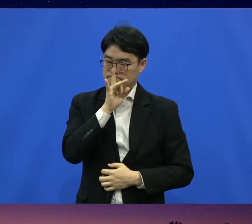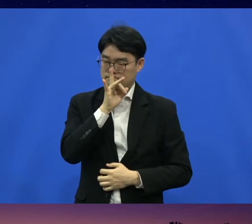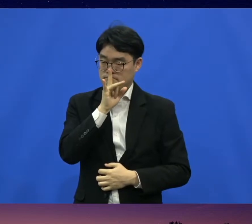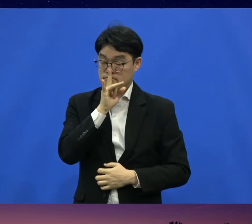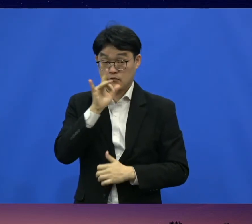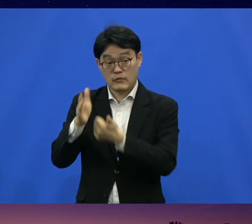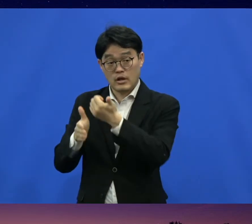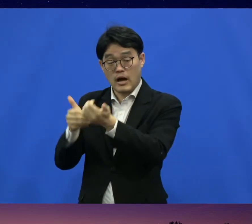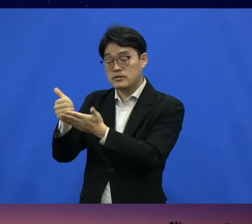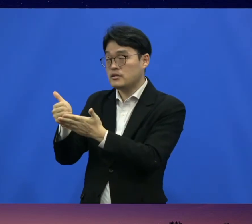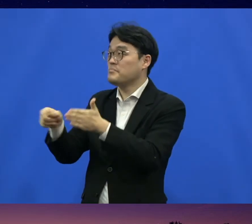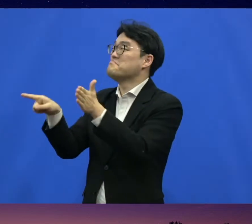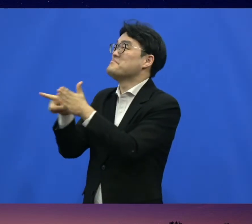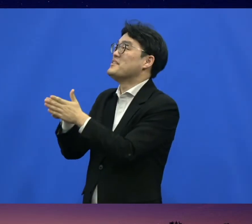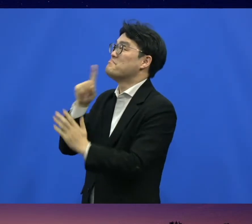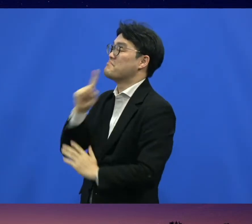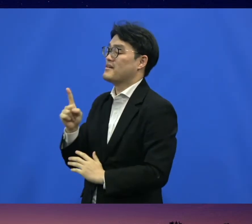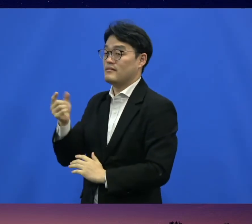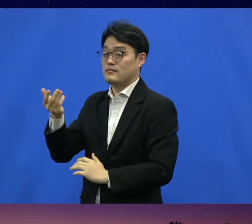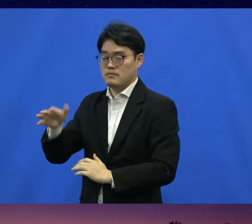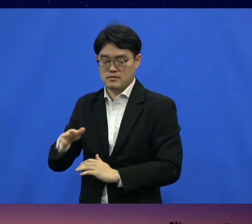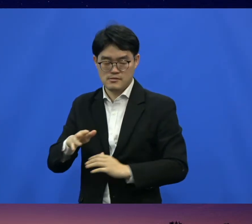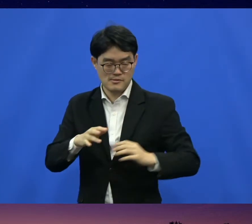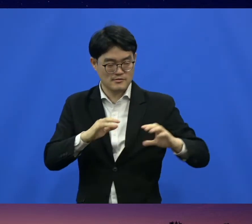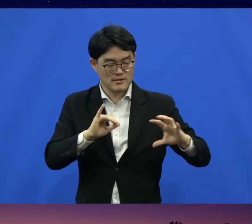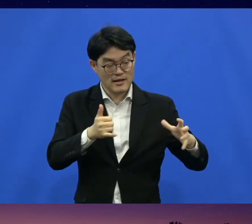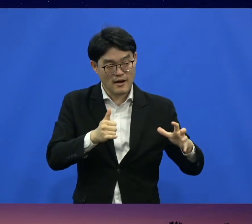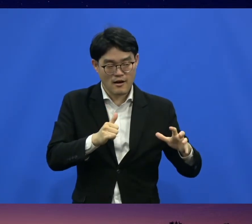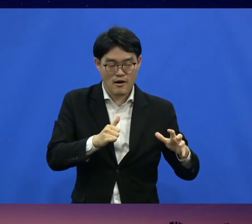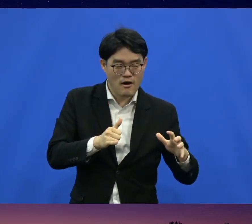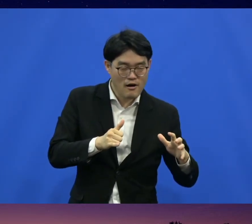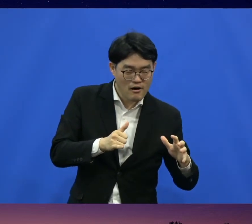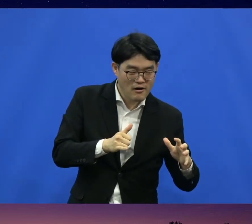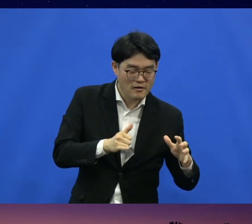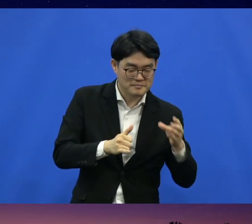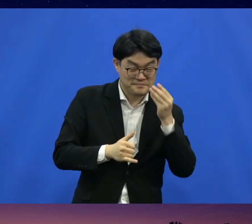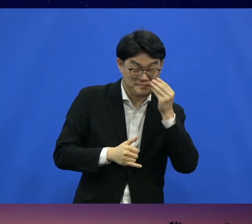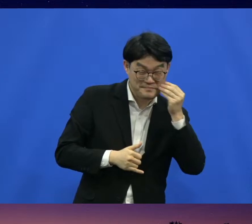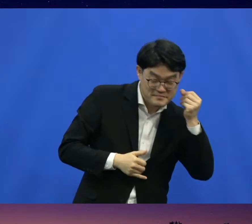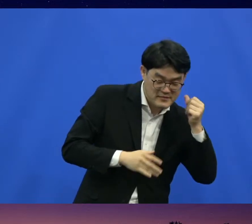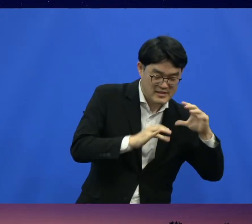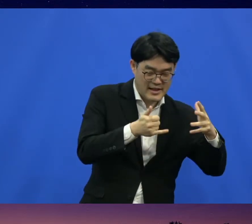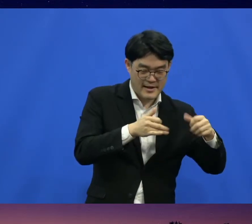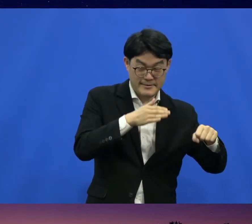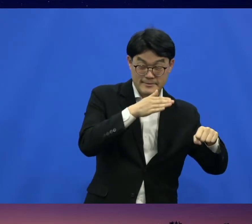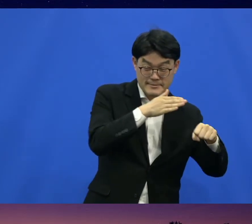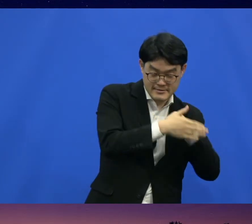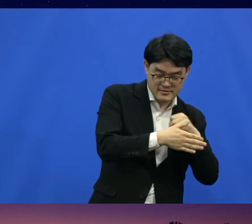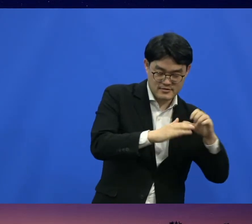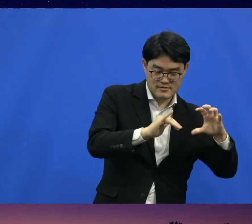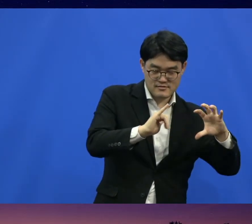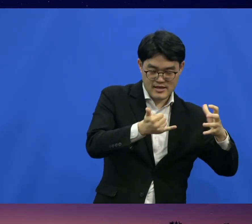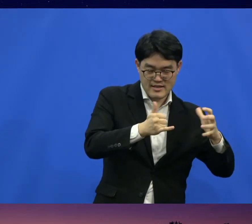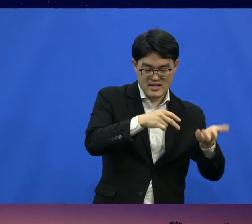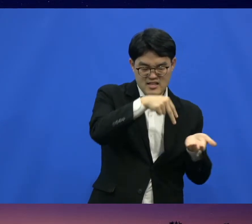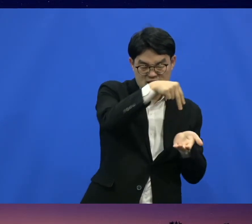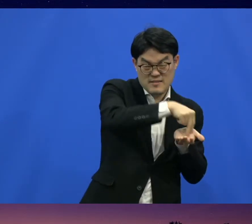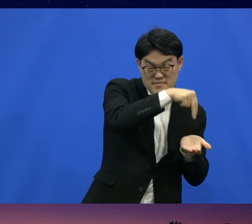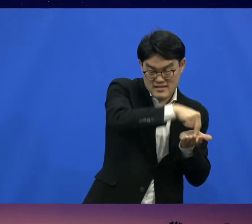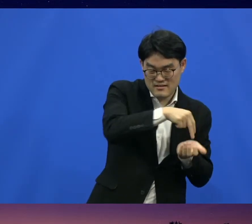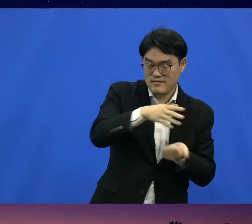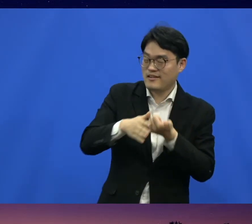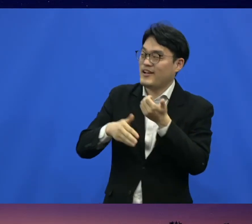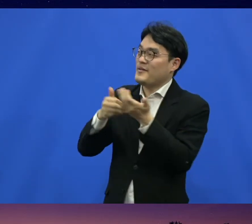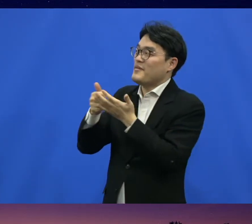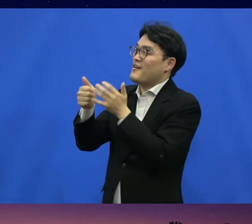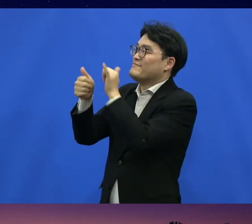우리의 몸에 배어져 있는 세상적인 방식으로 하나님을 섬길 때가 있어요. 여러분, 우리가 언제나